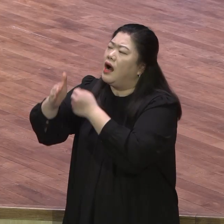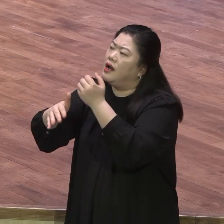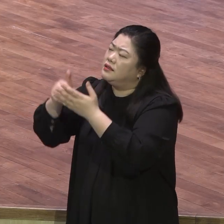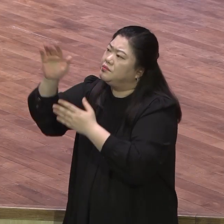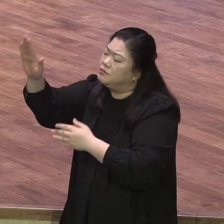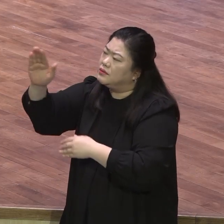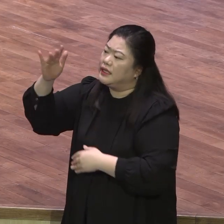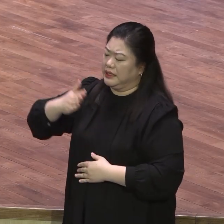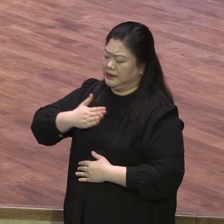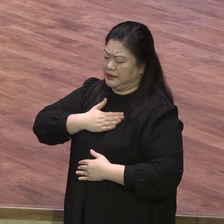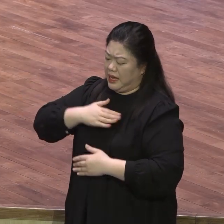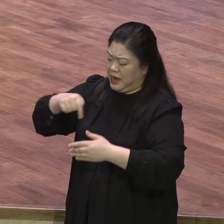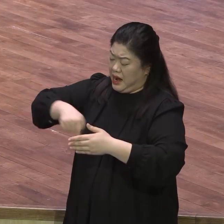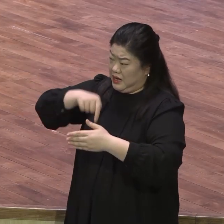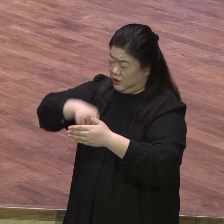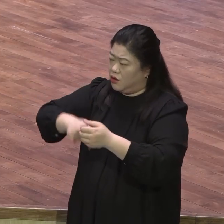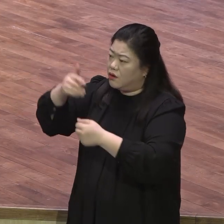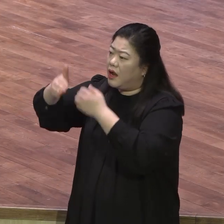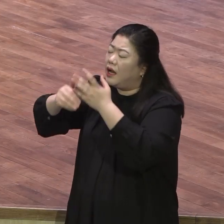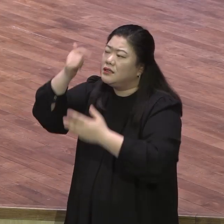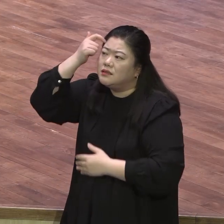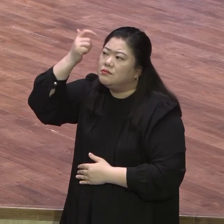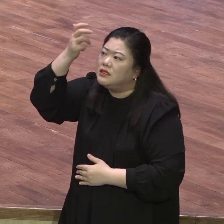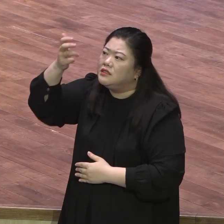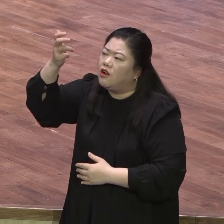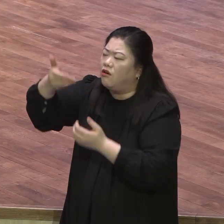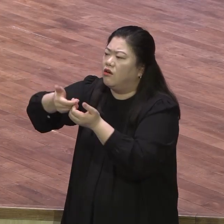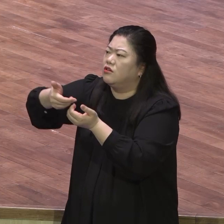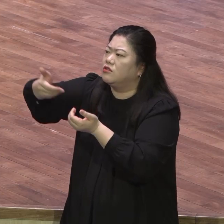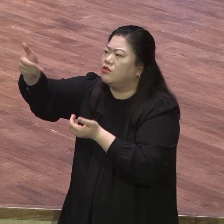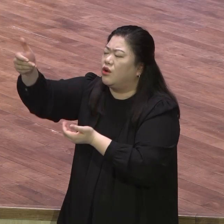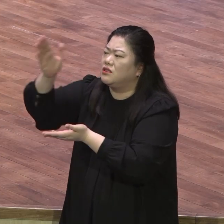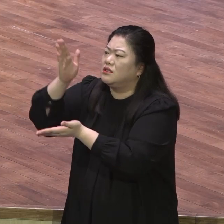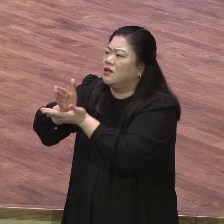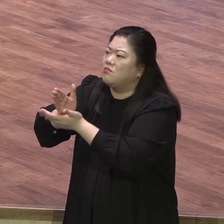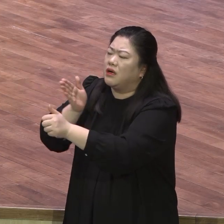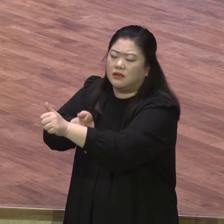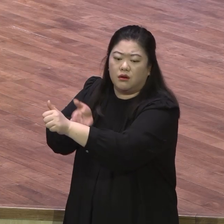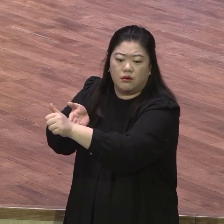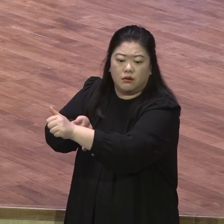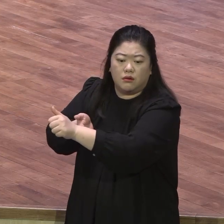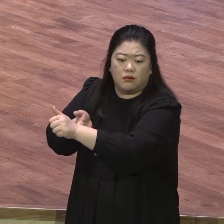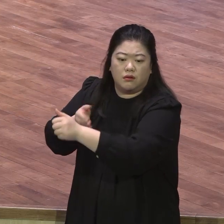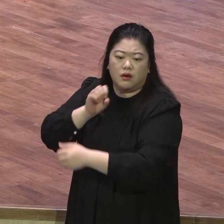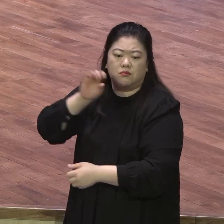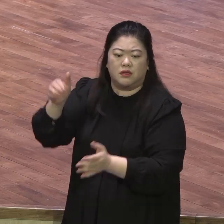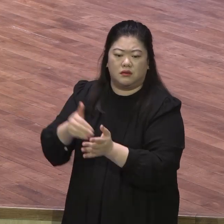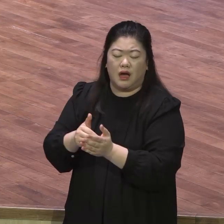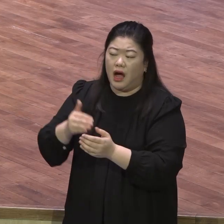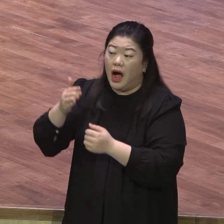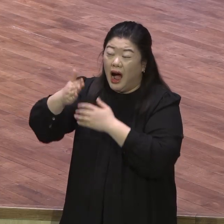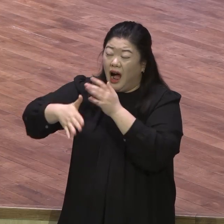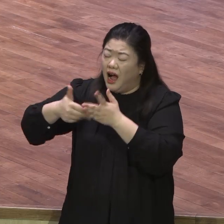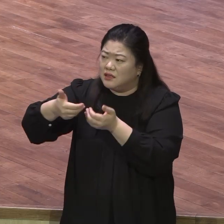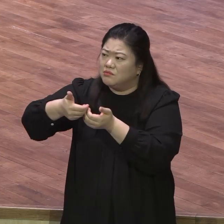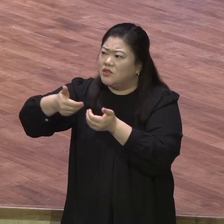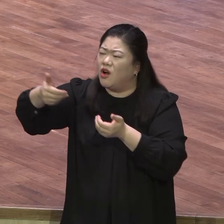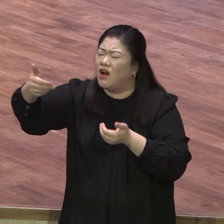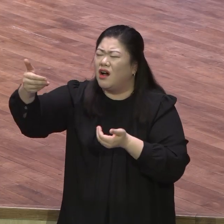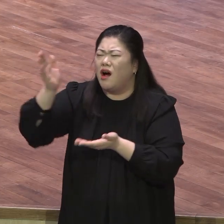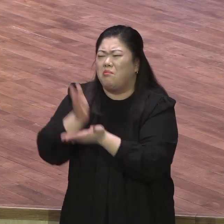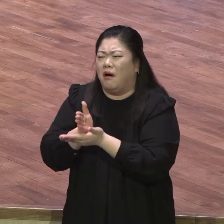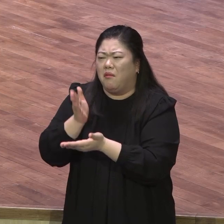제일 무수했습니다. 하나님의 영이 내 안에서 떠나는 걸 가장 무수했다. 그런데 지금